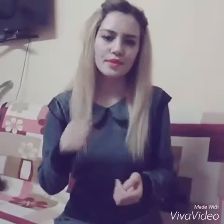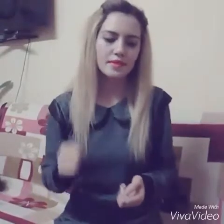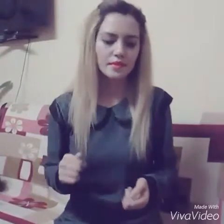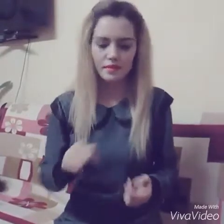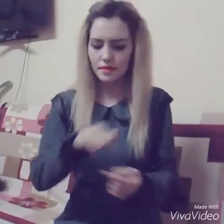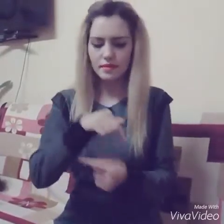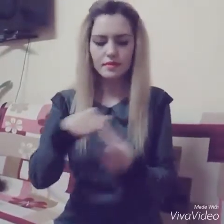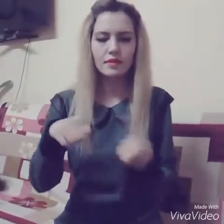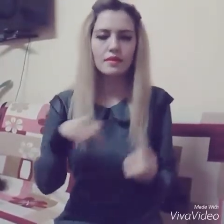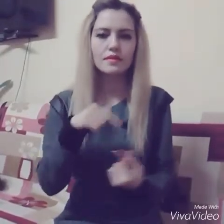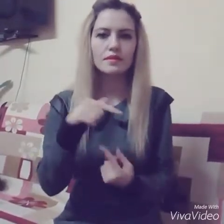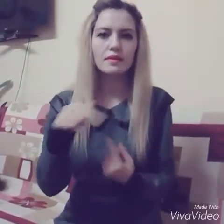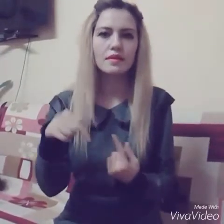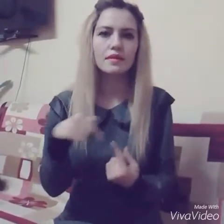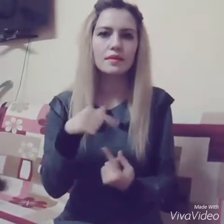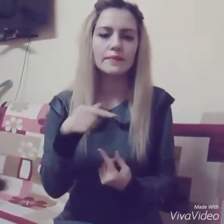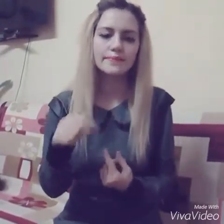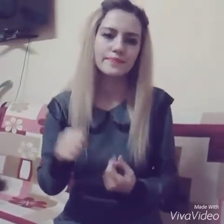gönlünde ara,